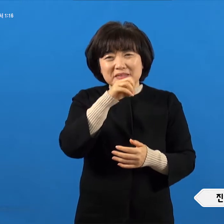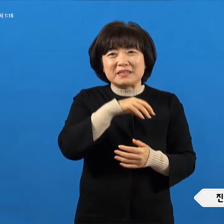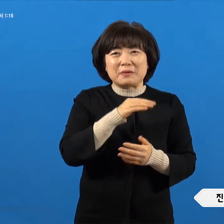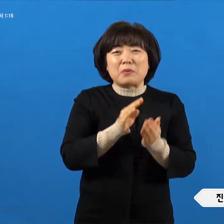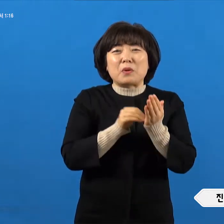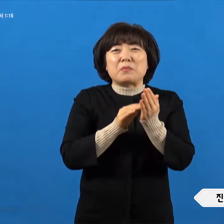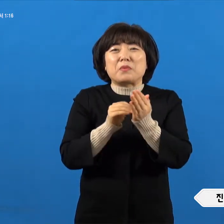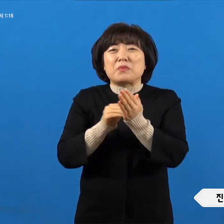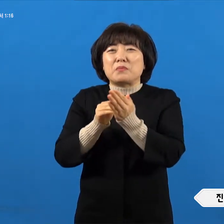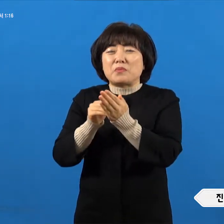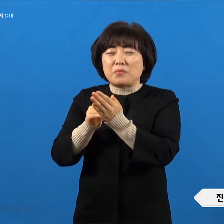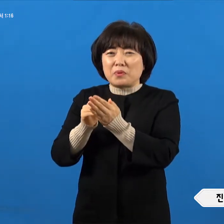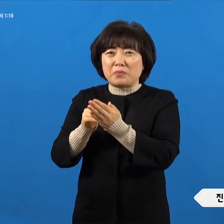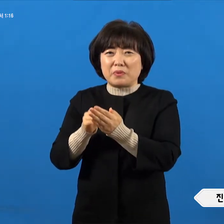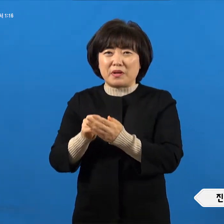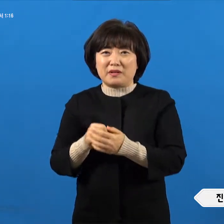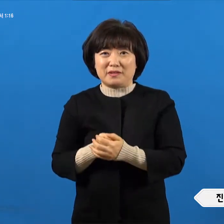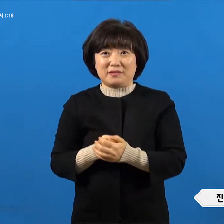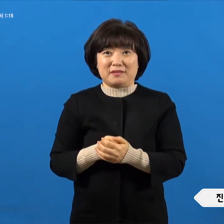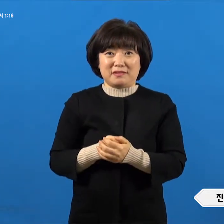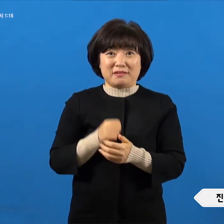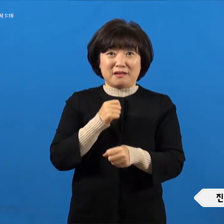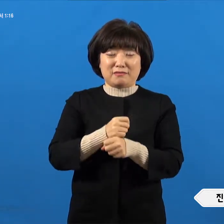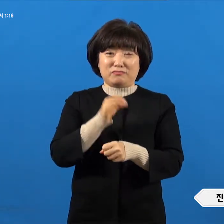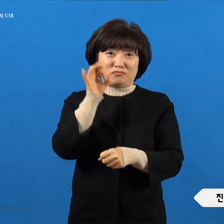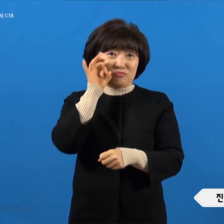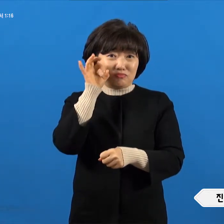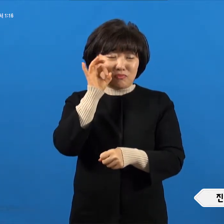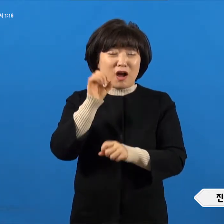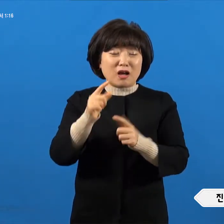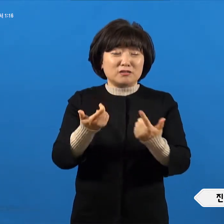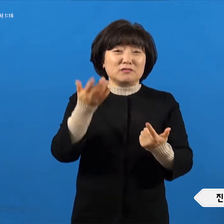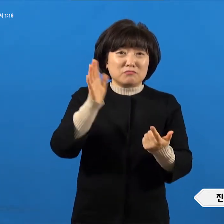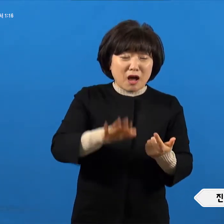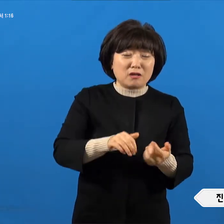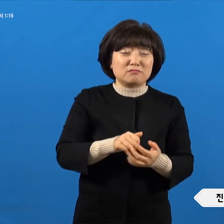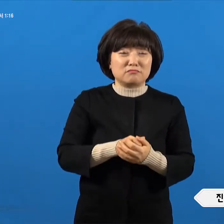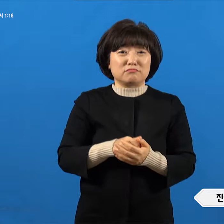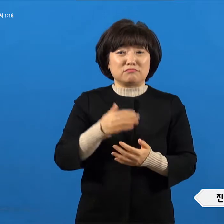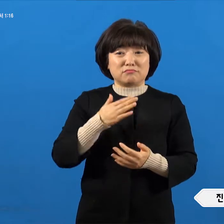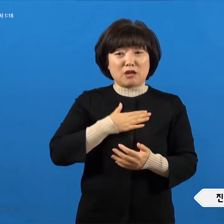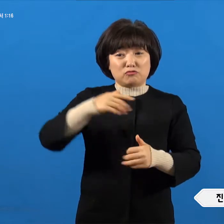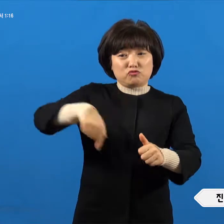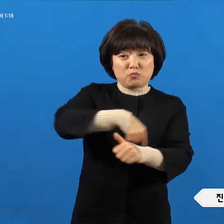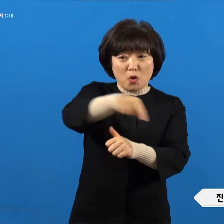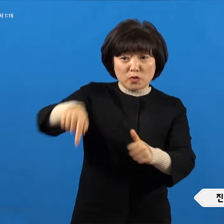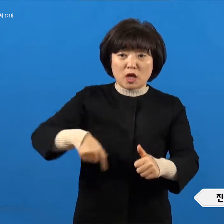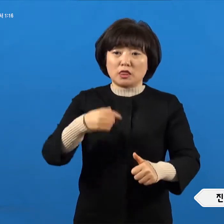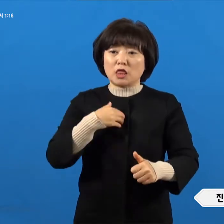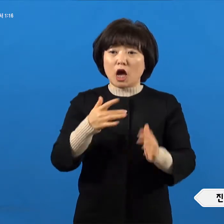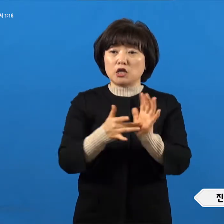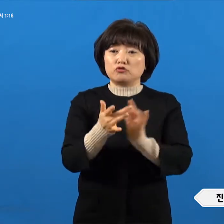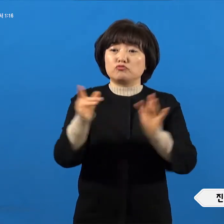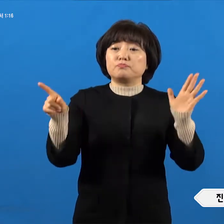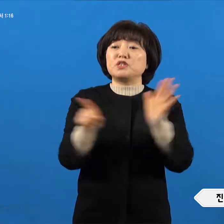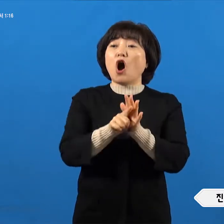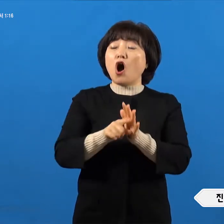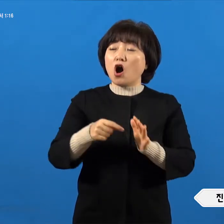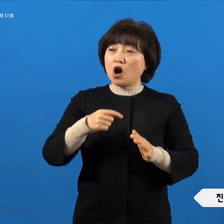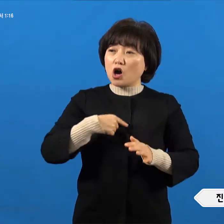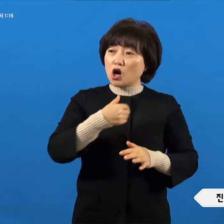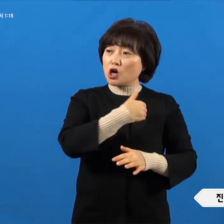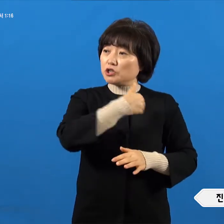지나가면서 내가 그것에 대해서 부인하지도 않고 부끄러워하지도 않지만 그렇다고 내 주변에 내가 크리스찬이라는